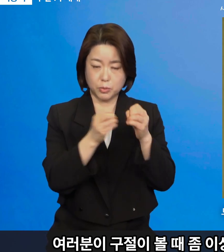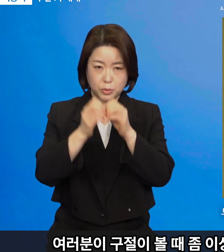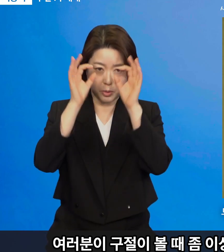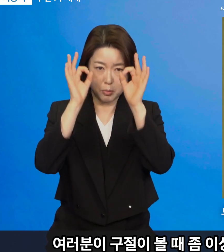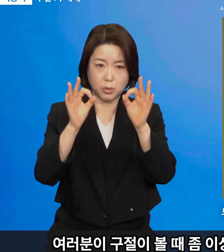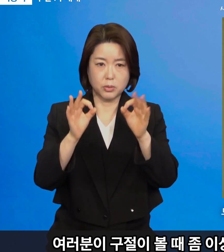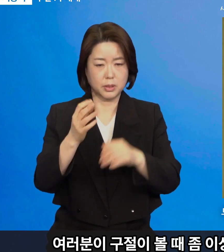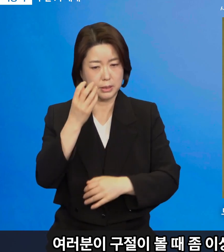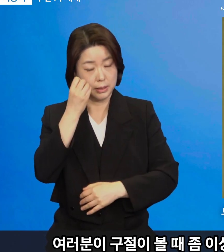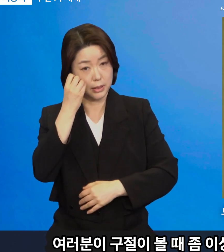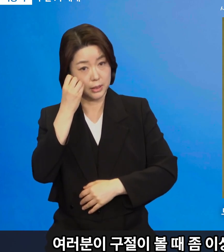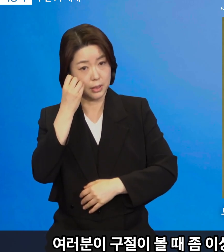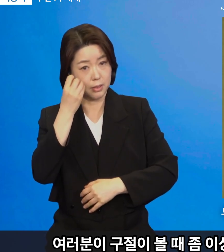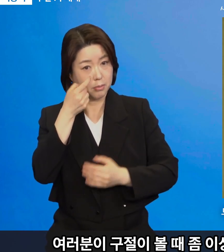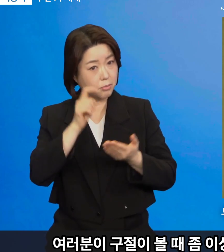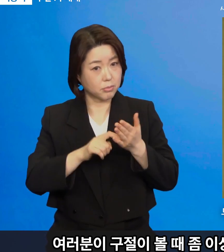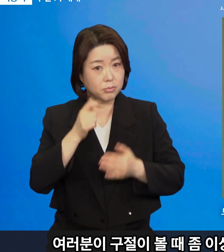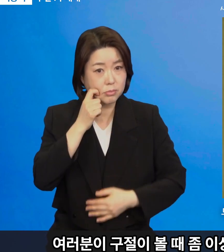이상한 점 발견하지 못했습니까?